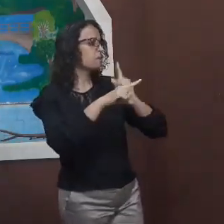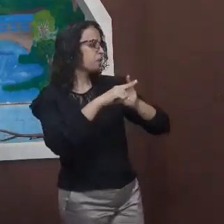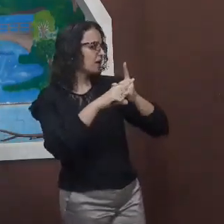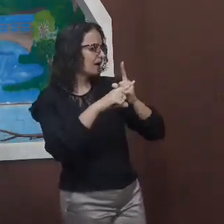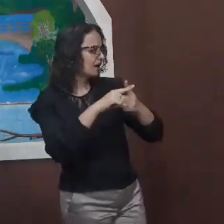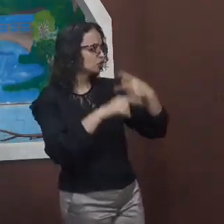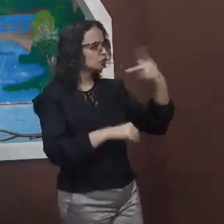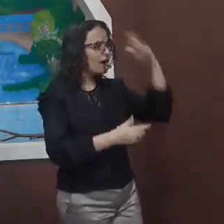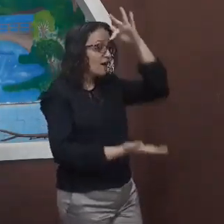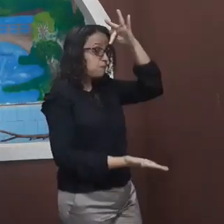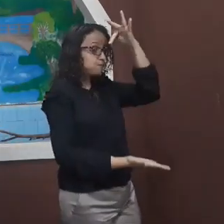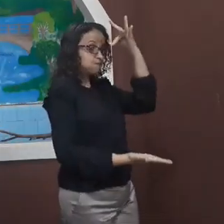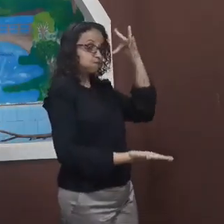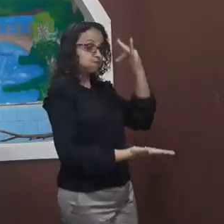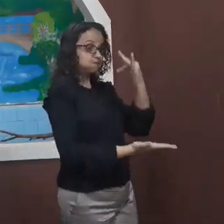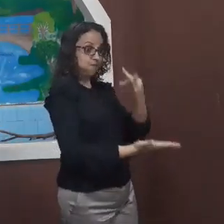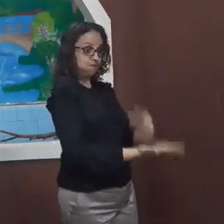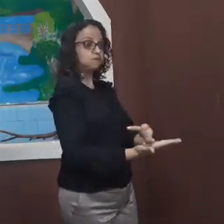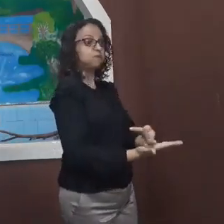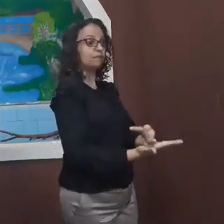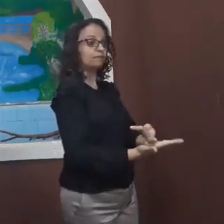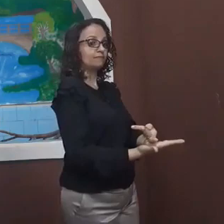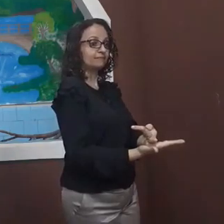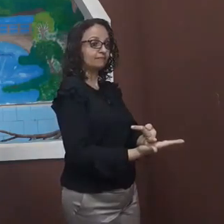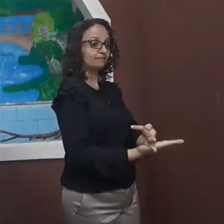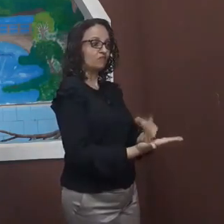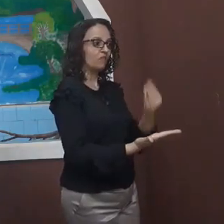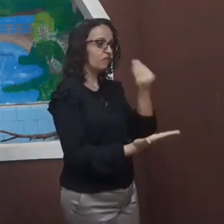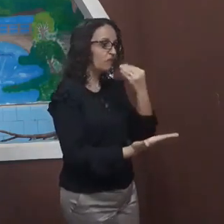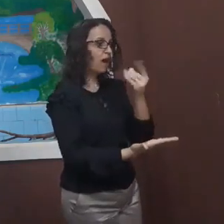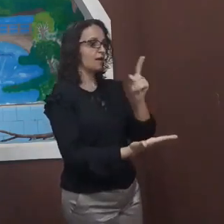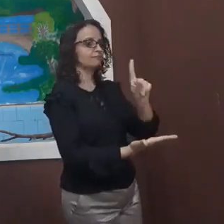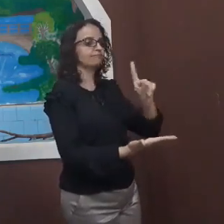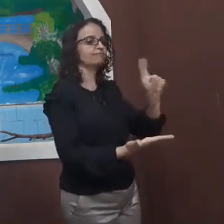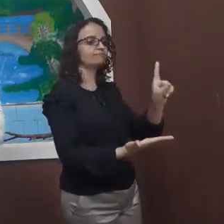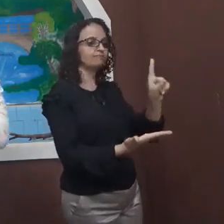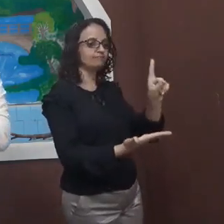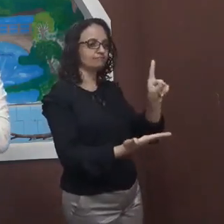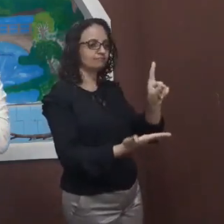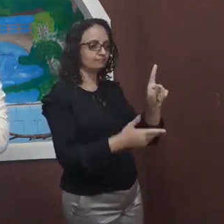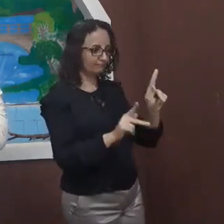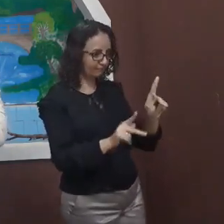sua fé não desfaleça.